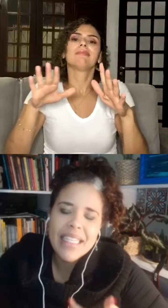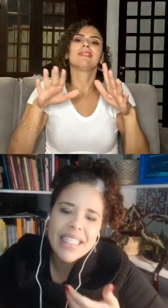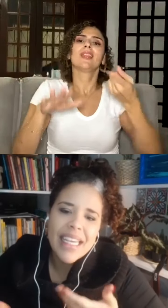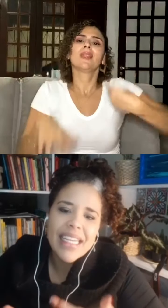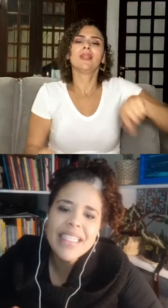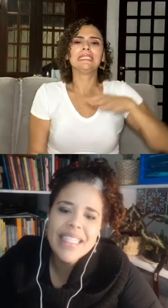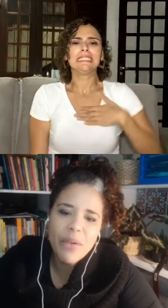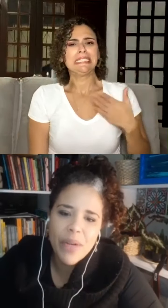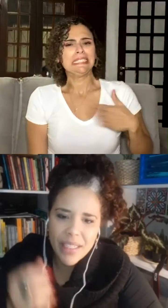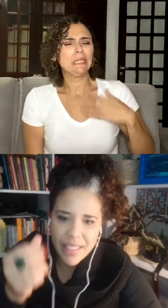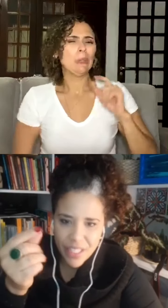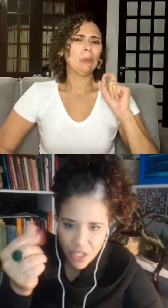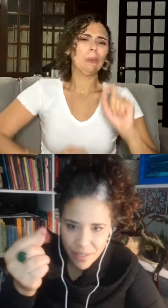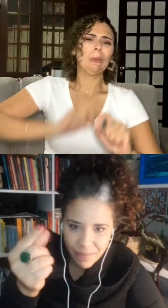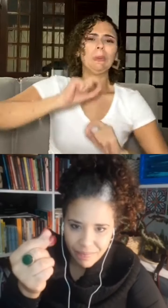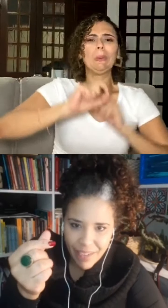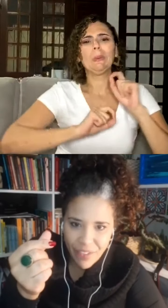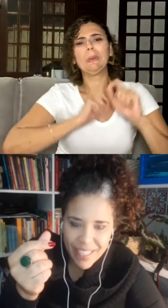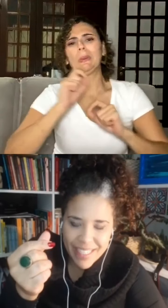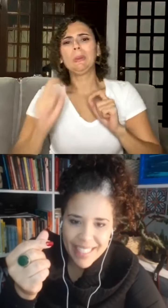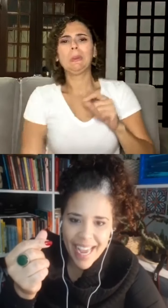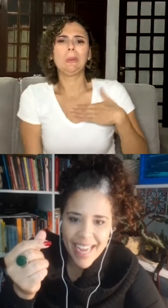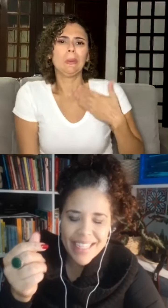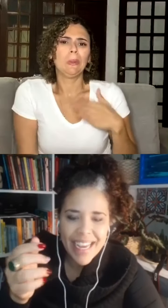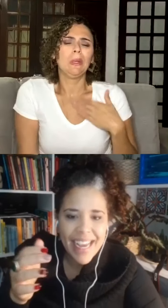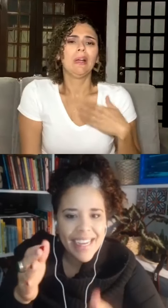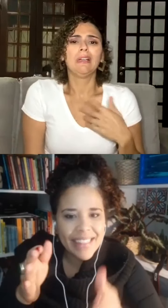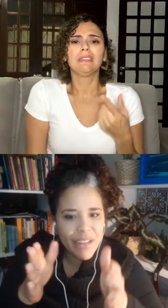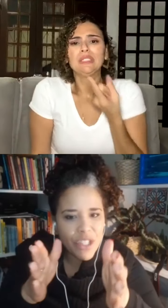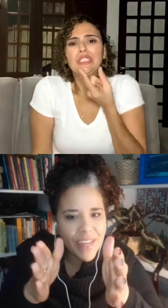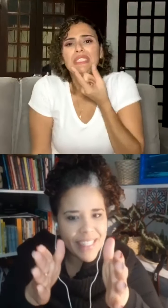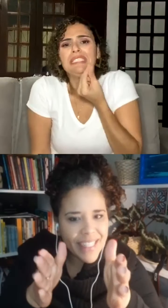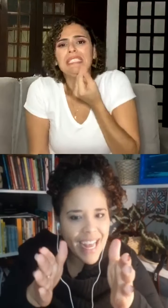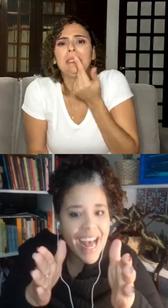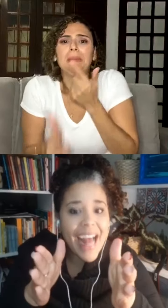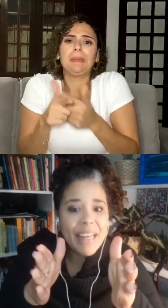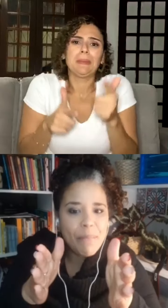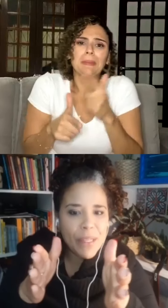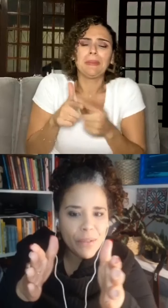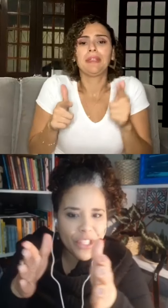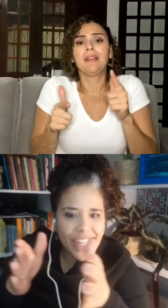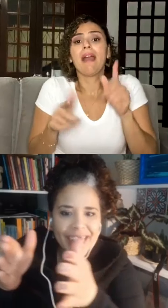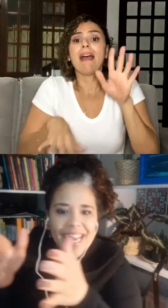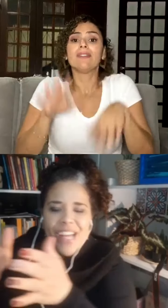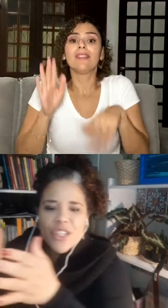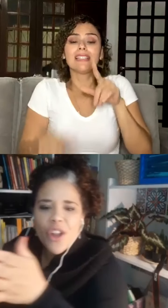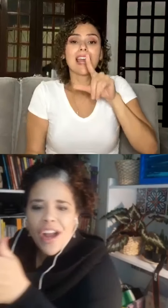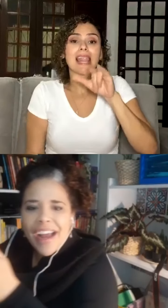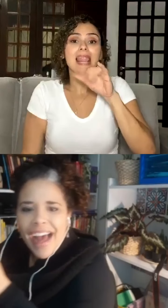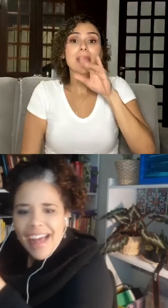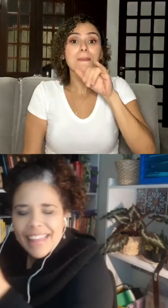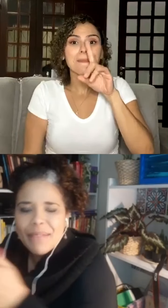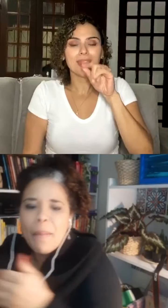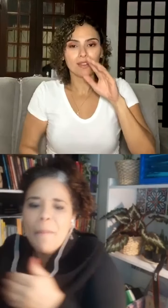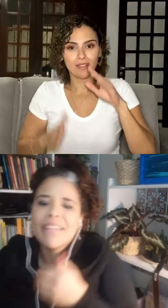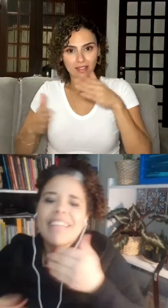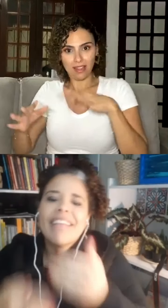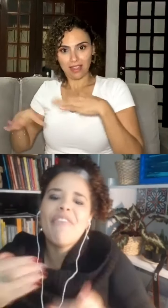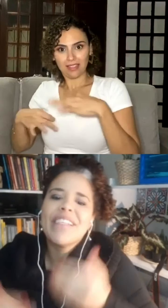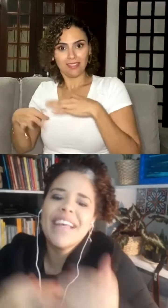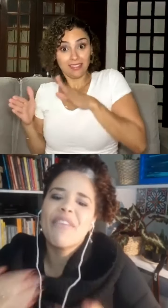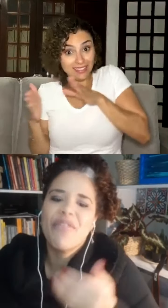incertezas e inseguranças financeiras. Então, às vezes, a libido está deslocada para